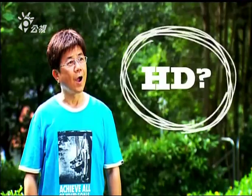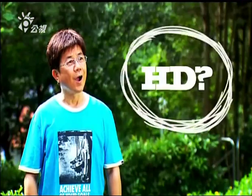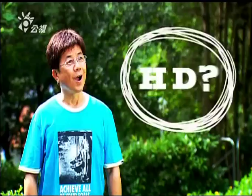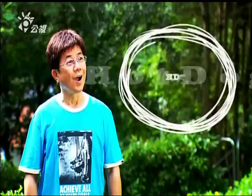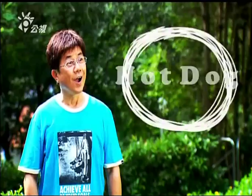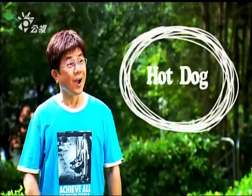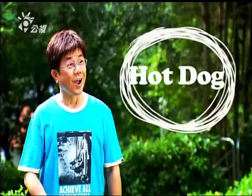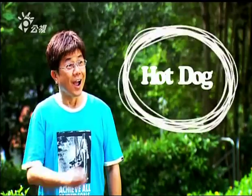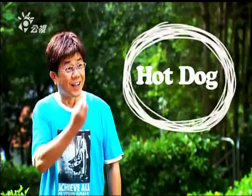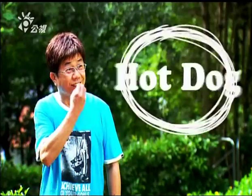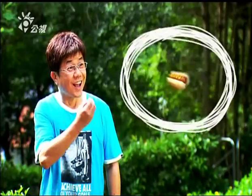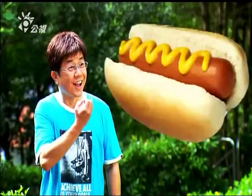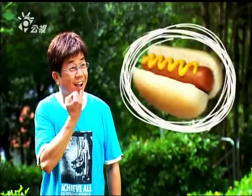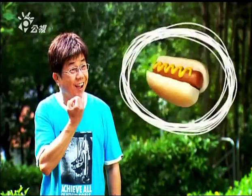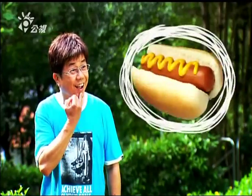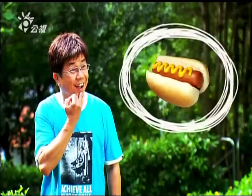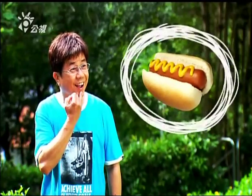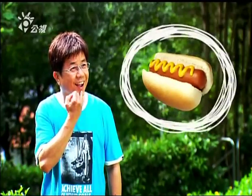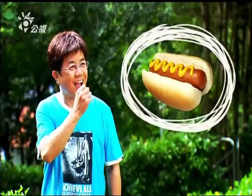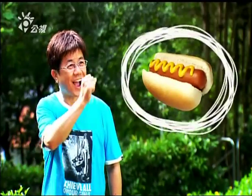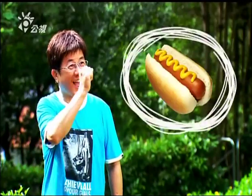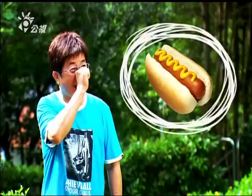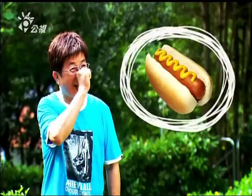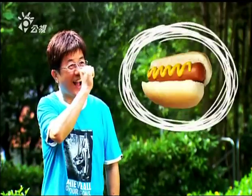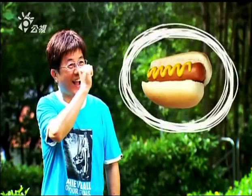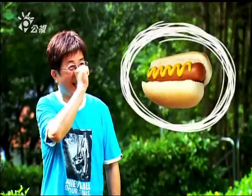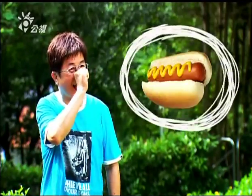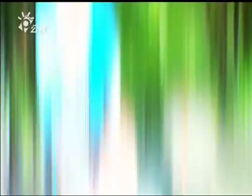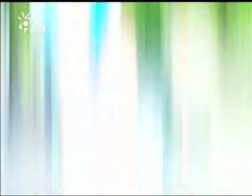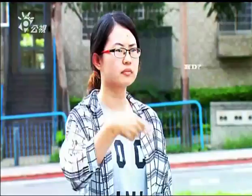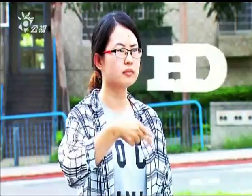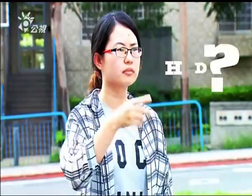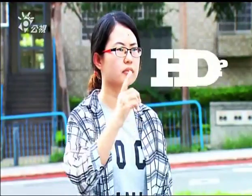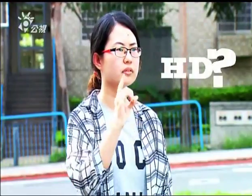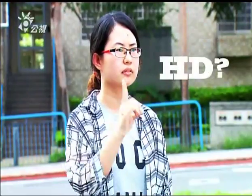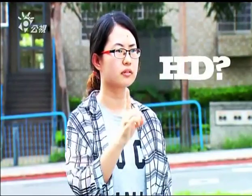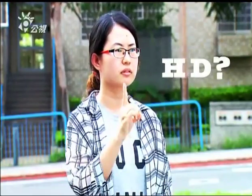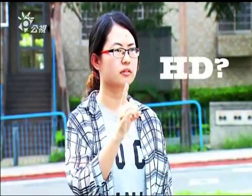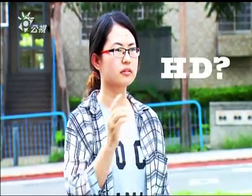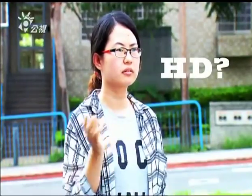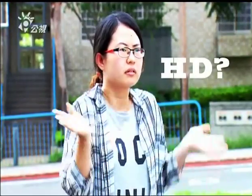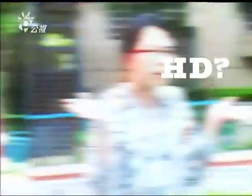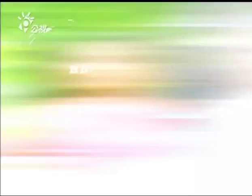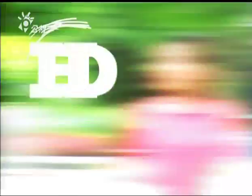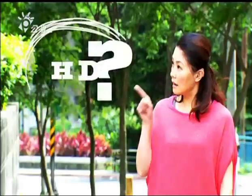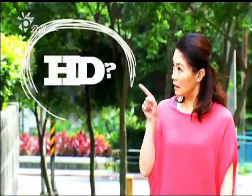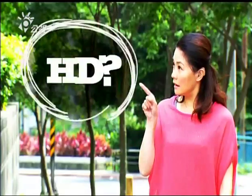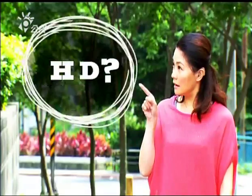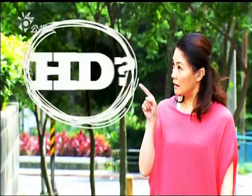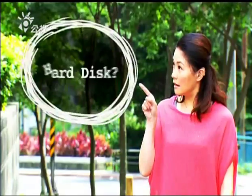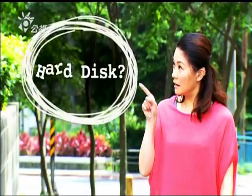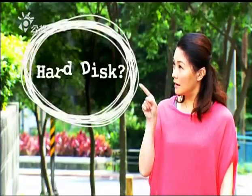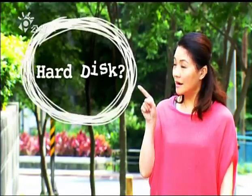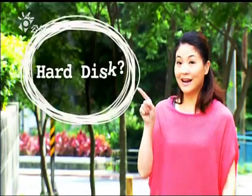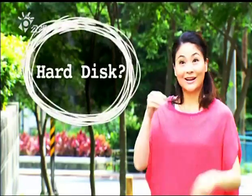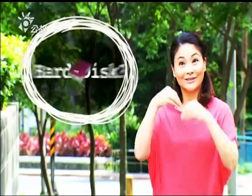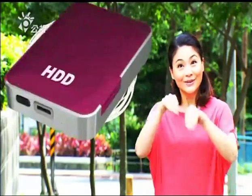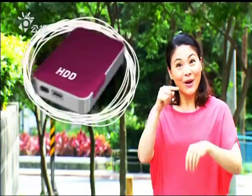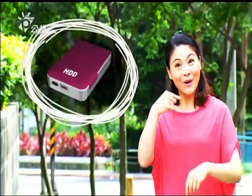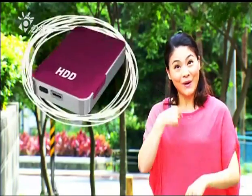HD？ 哎，可以吃吗？好啊，好啊。 HD？ HD？ 哎，要